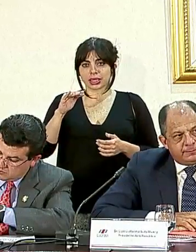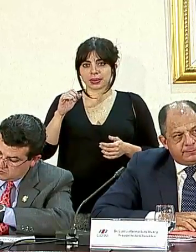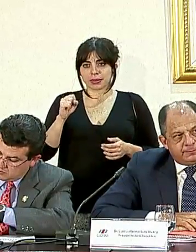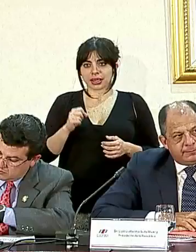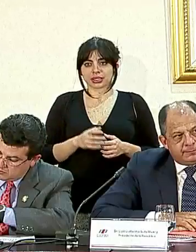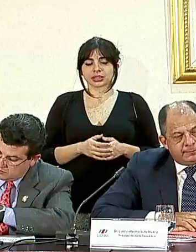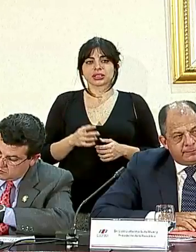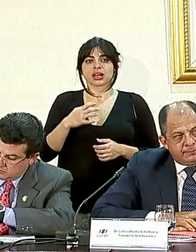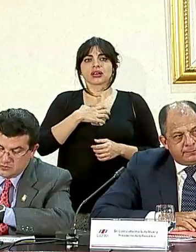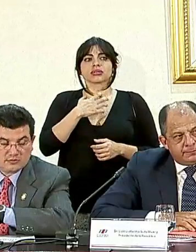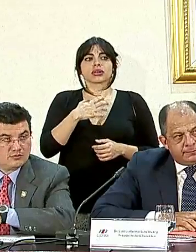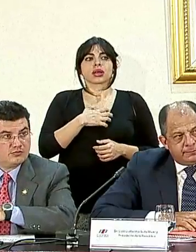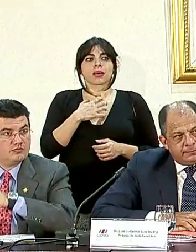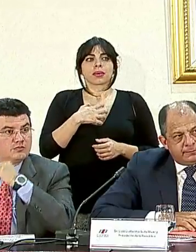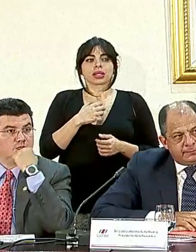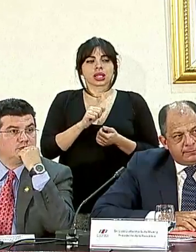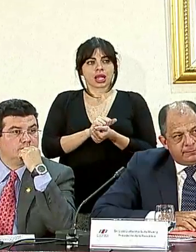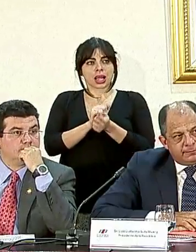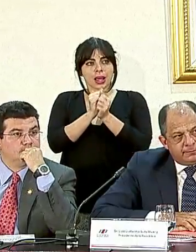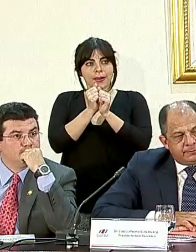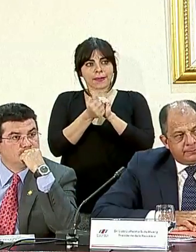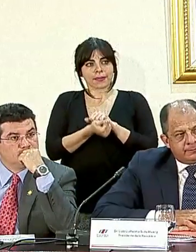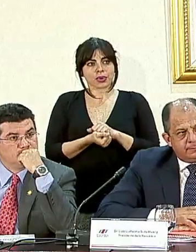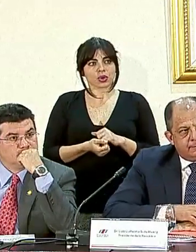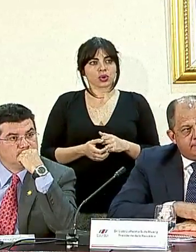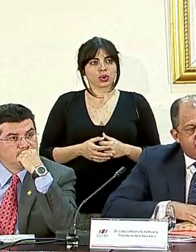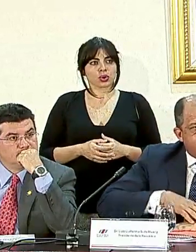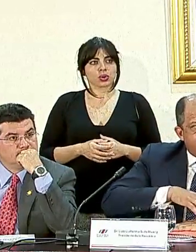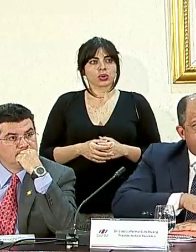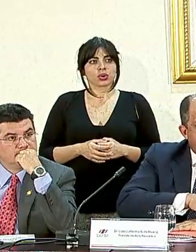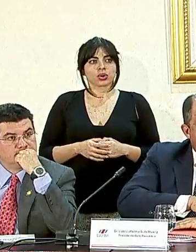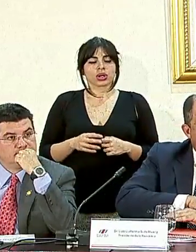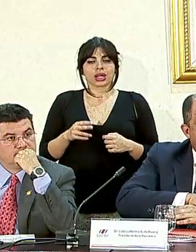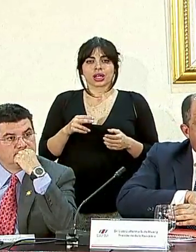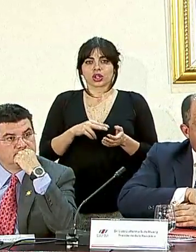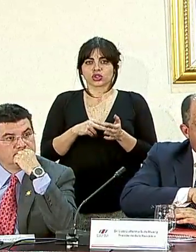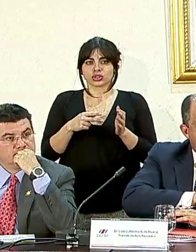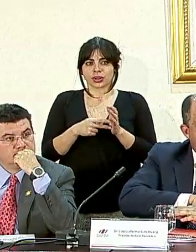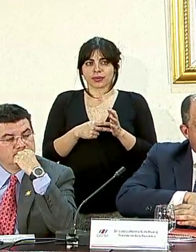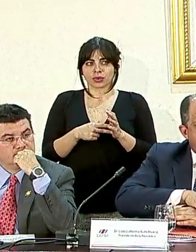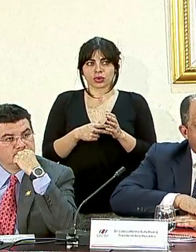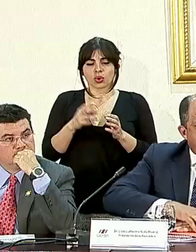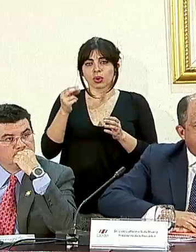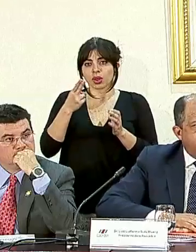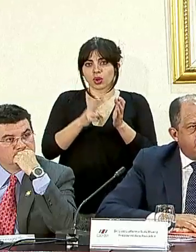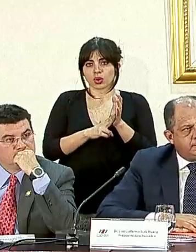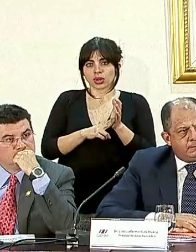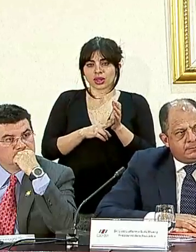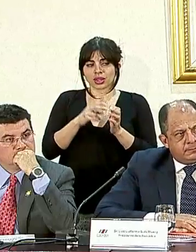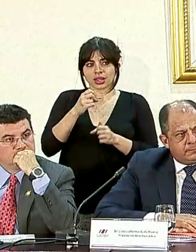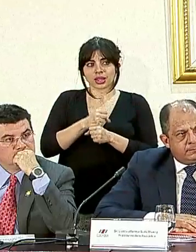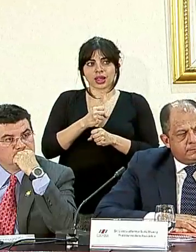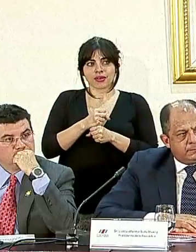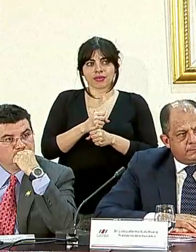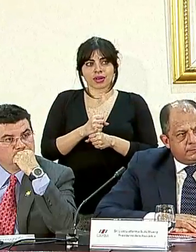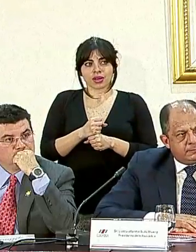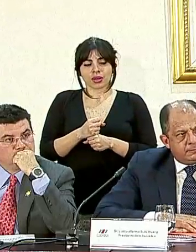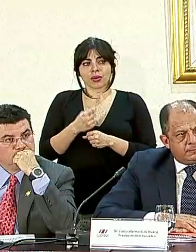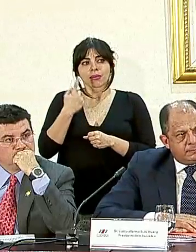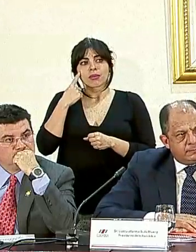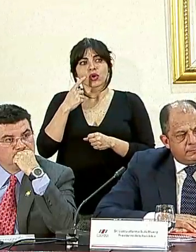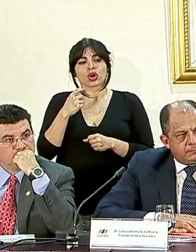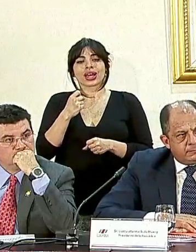están reclamando que se les cambió el concepto o lo del contrato de trabajo por